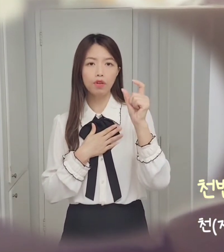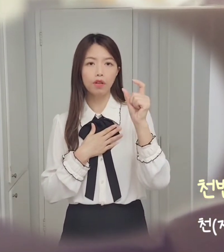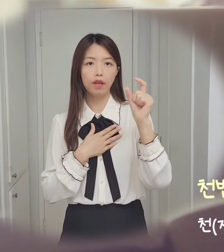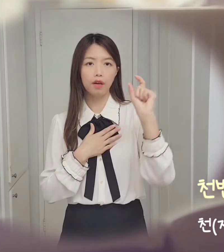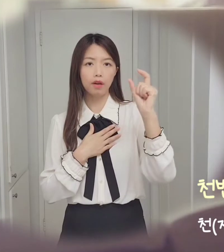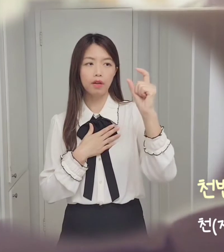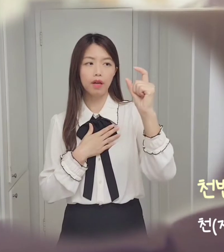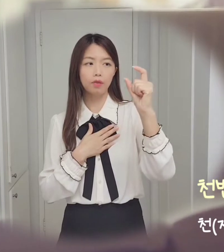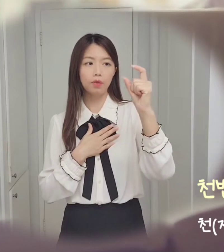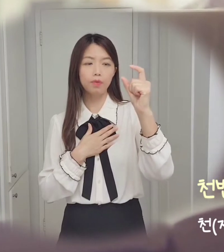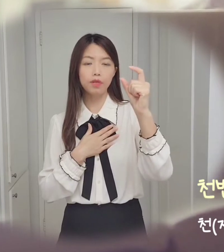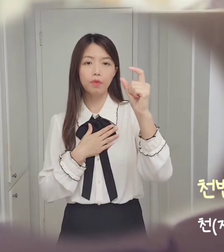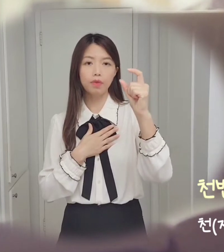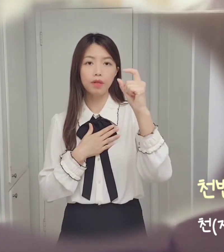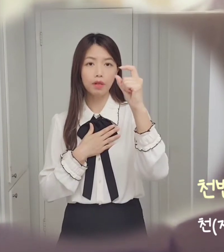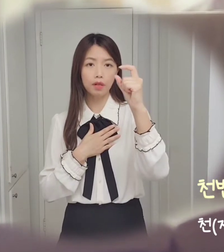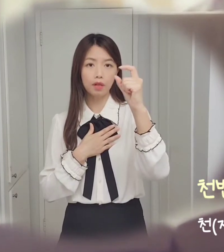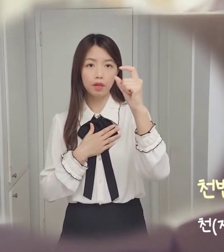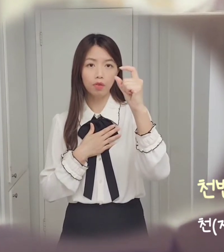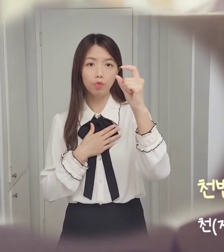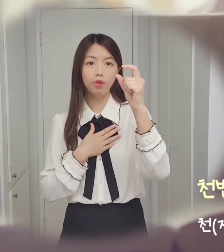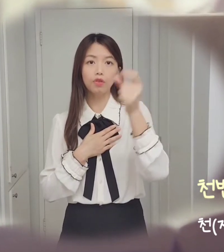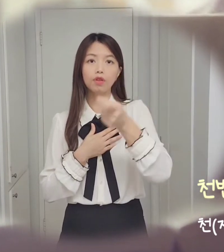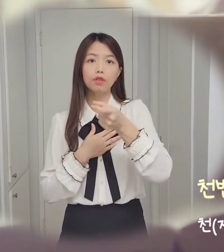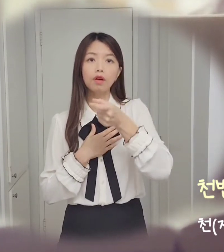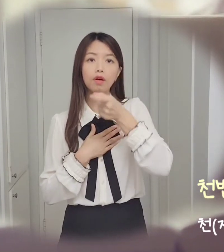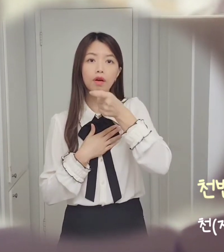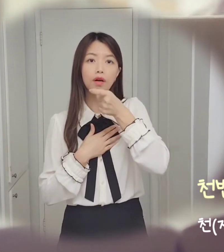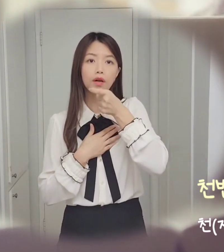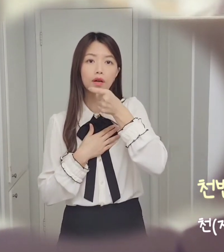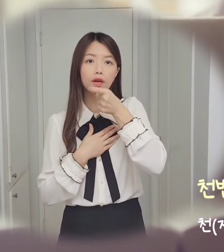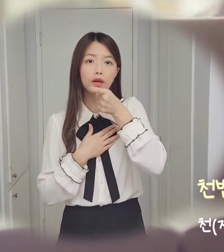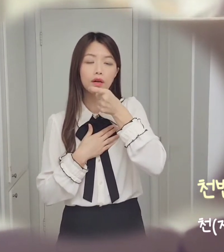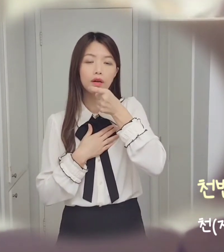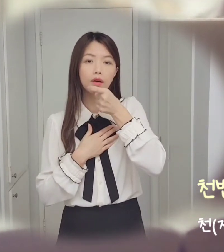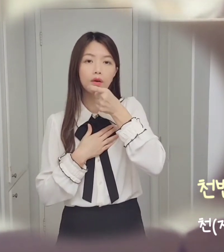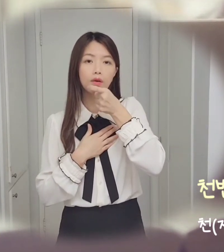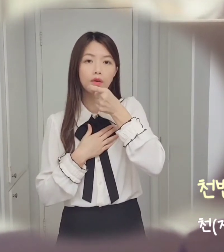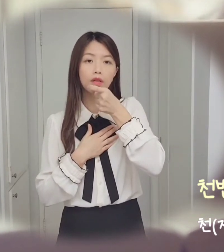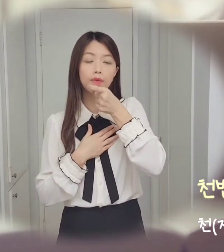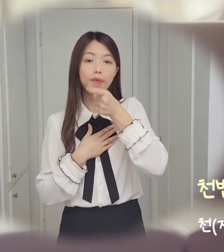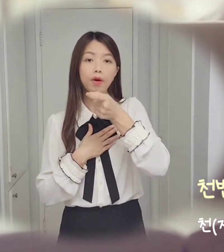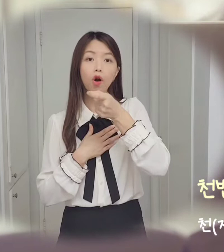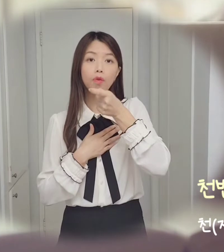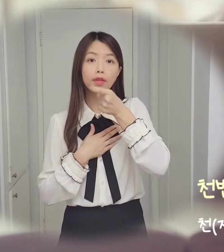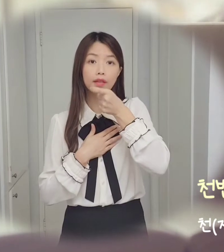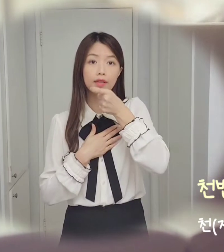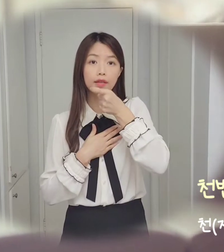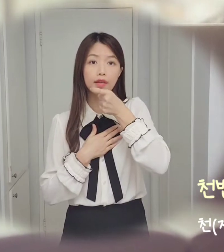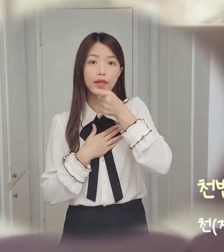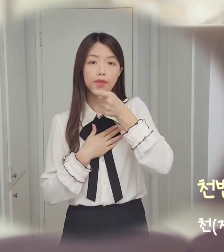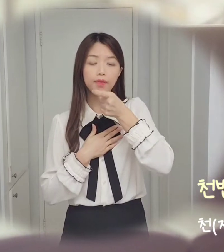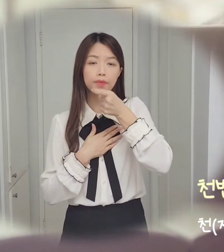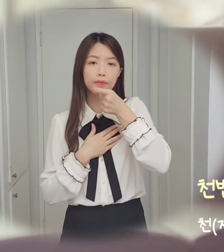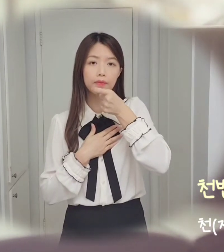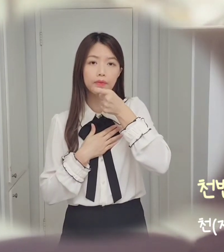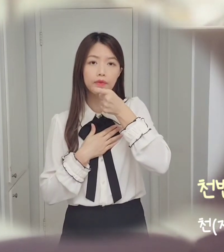수어를 해주셔야 돼요. 양손 엄지검지를 구부려 주셔서 입 앞에 컵을